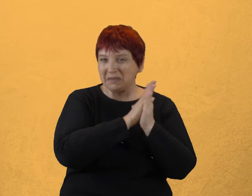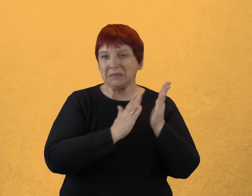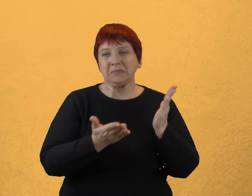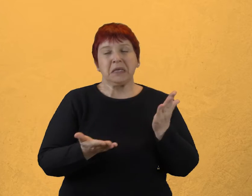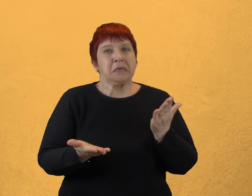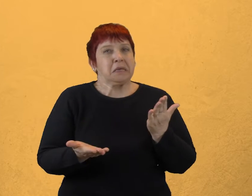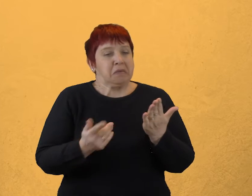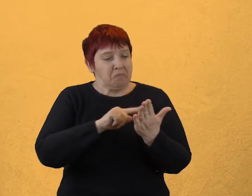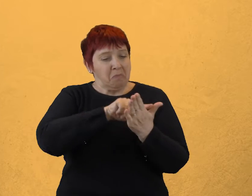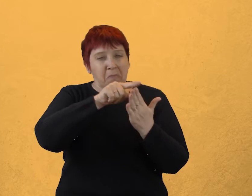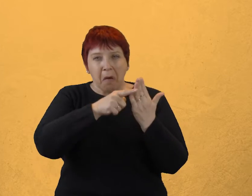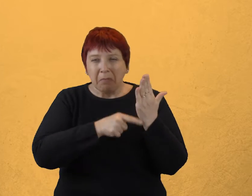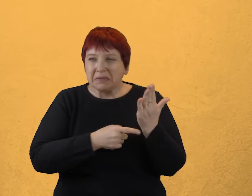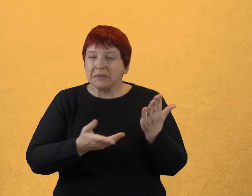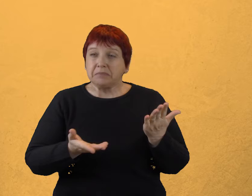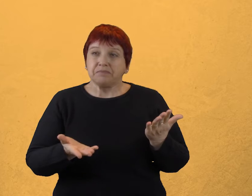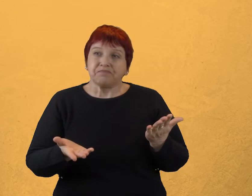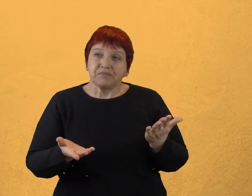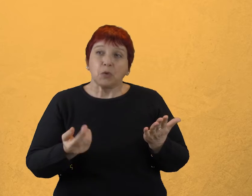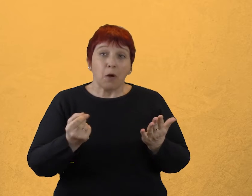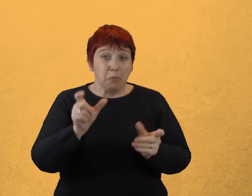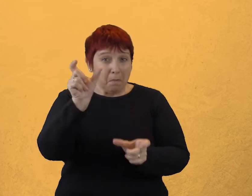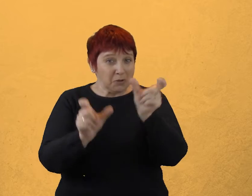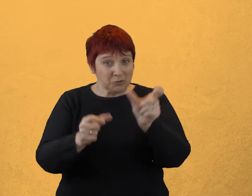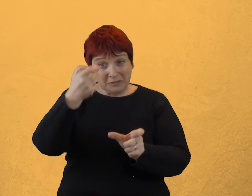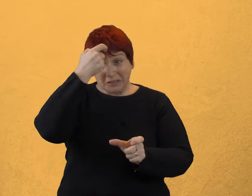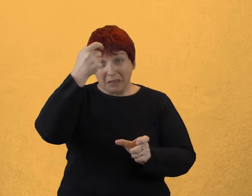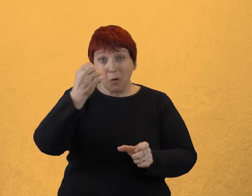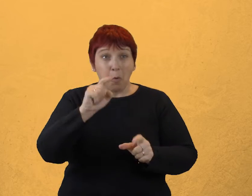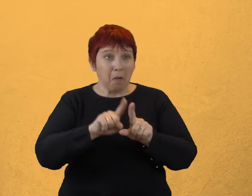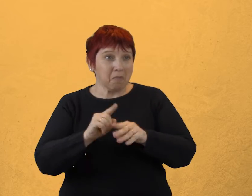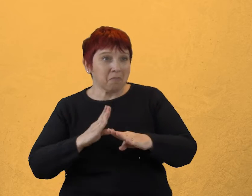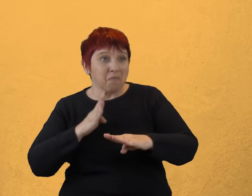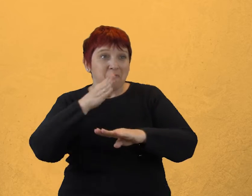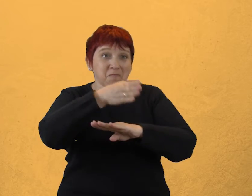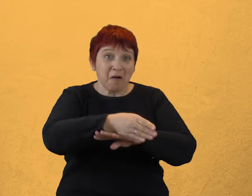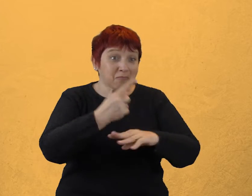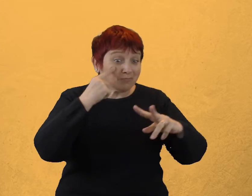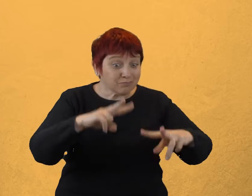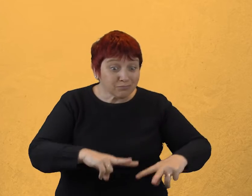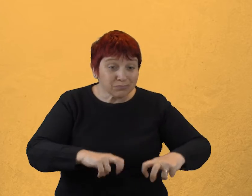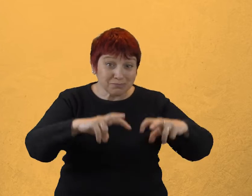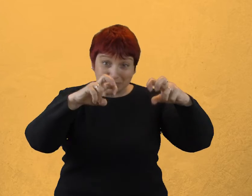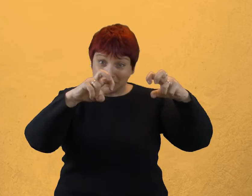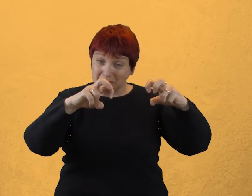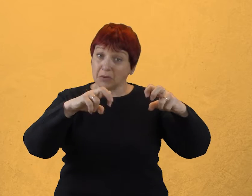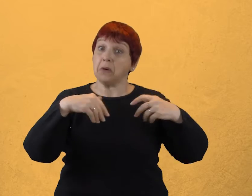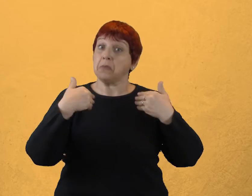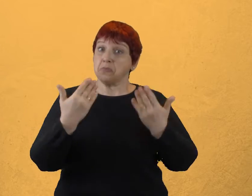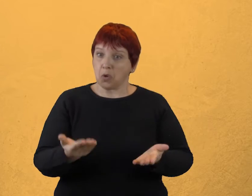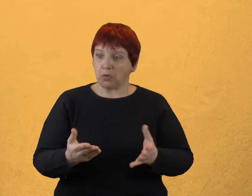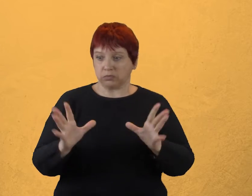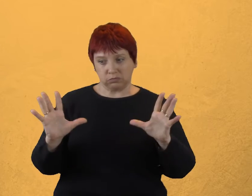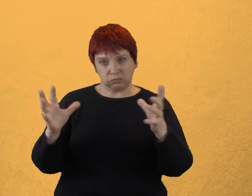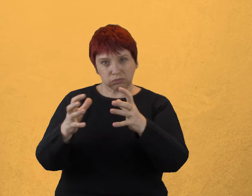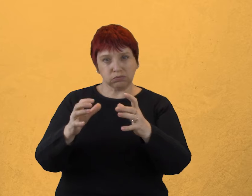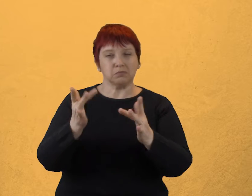esas cosas que llevan los científicos cuando investigan algo. Al final, se eligió al grupo de actores